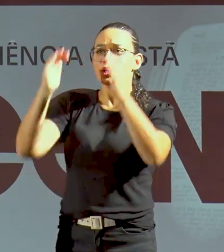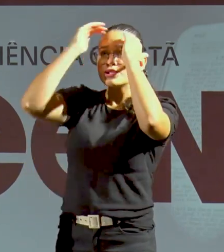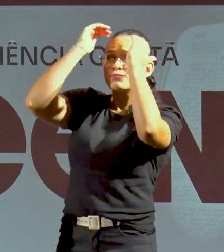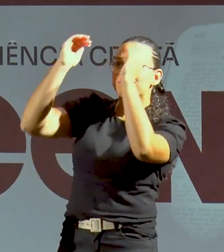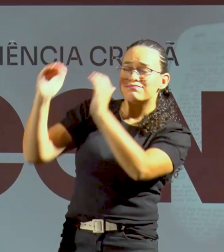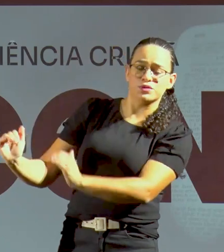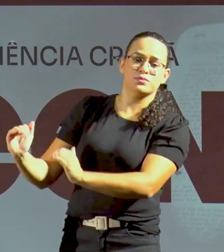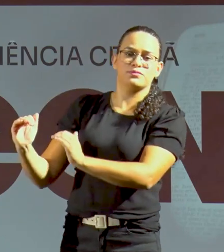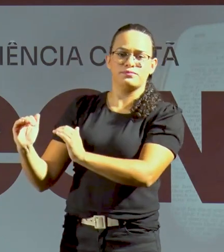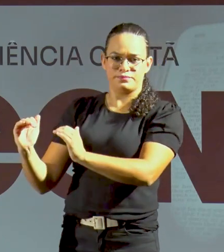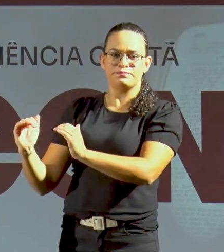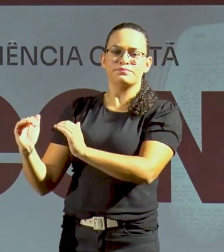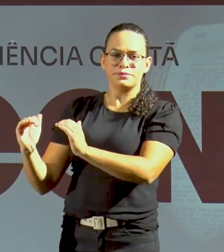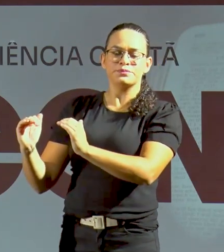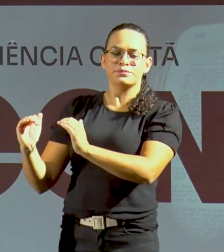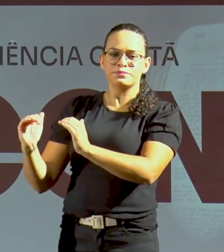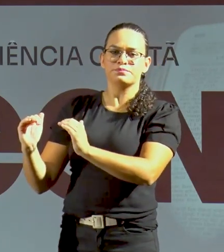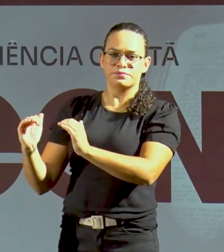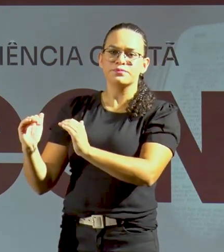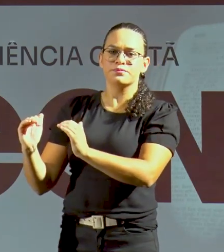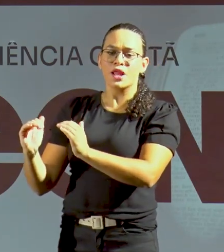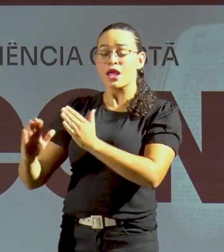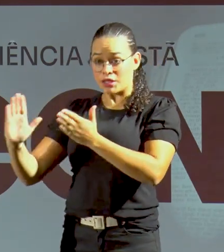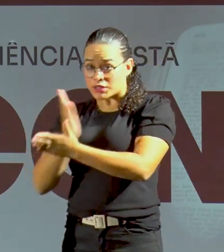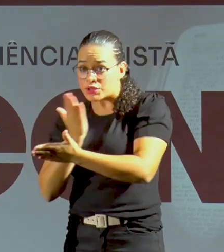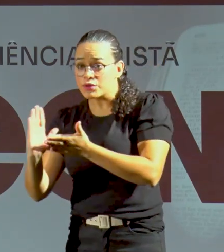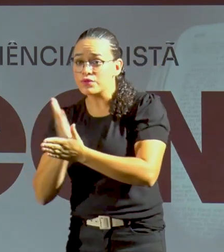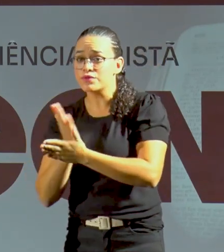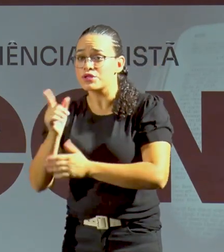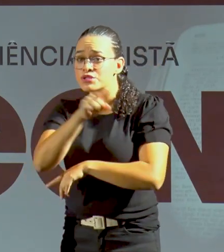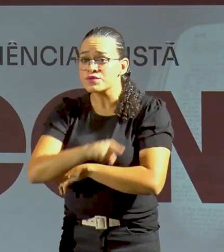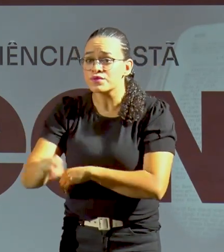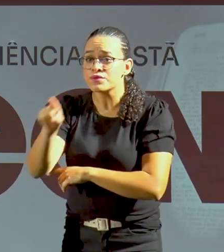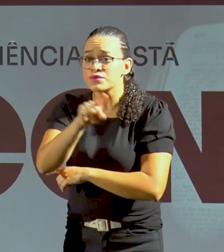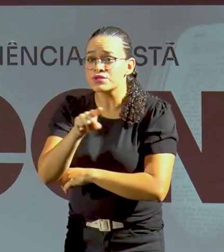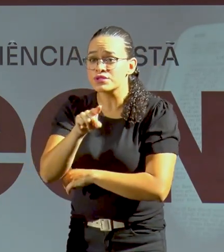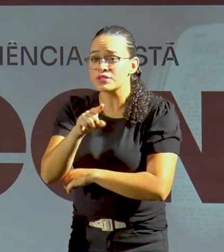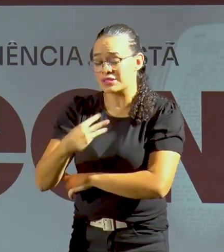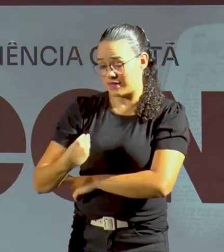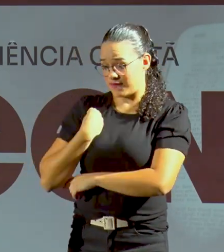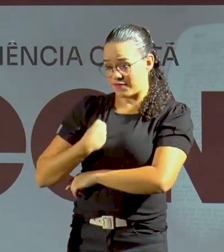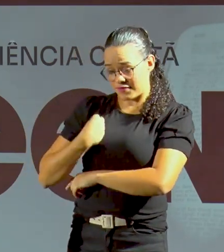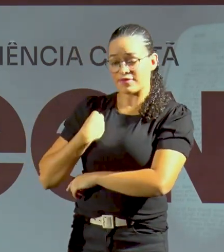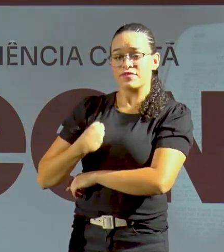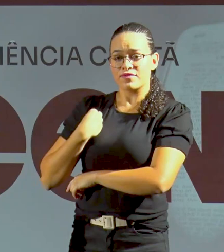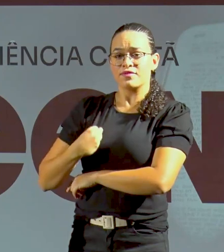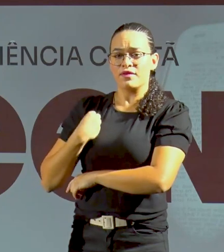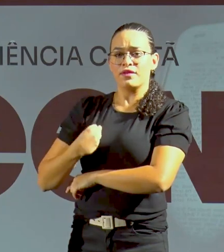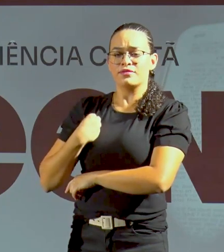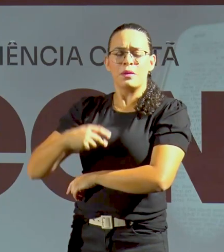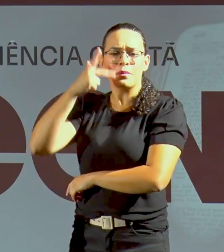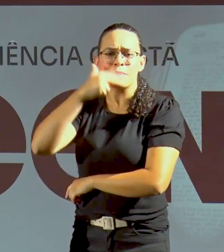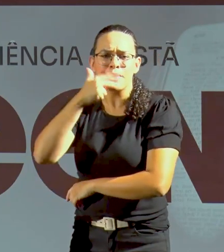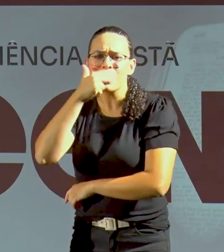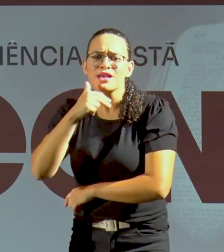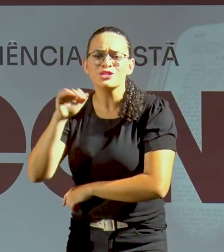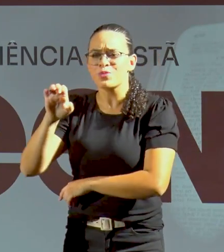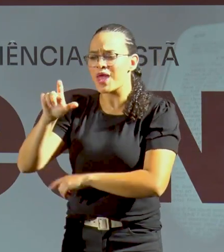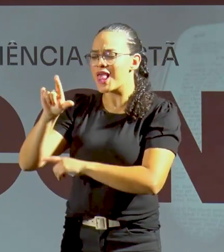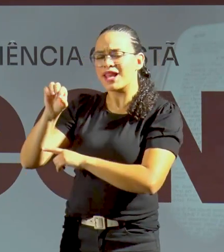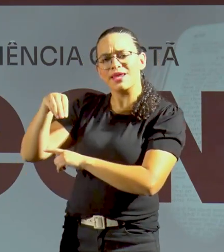distante do Senhor e talvez você tenha chego em Moabe assim como ele meleque